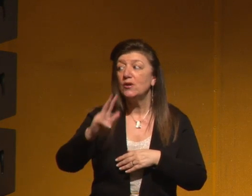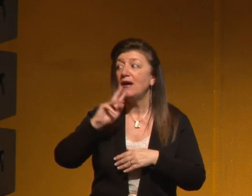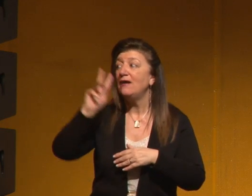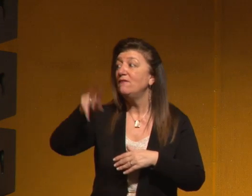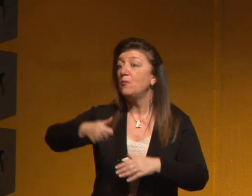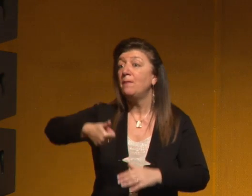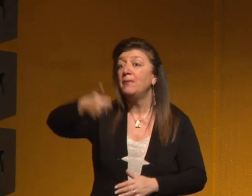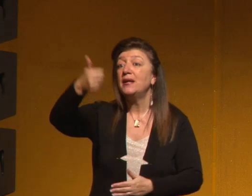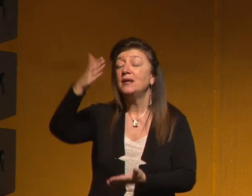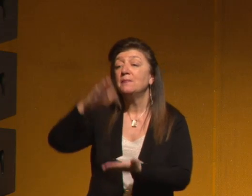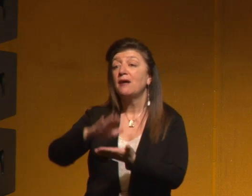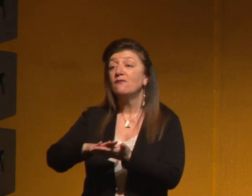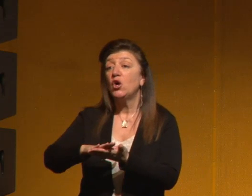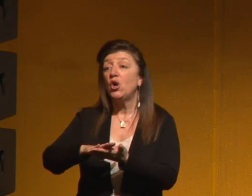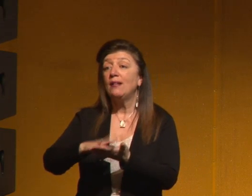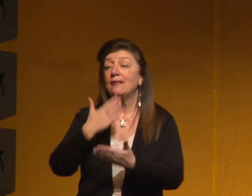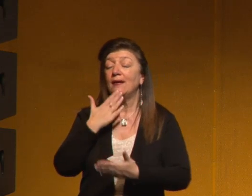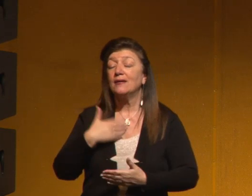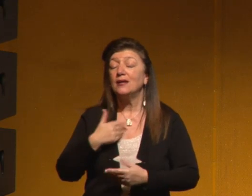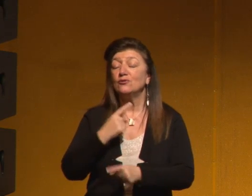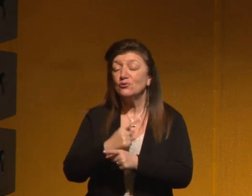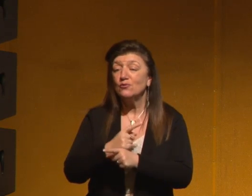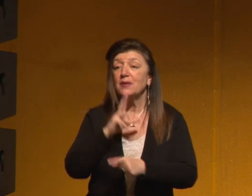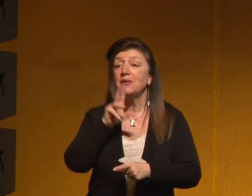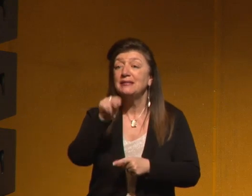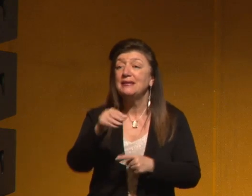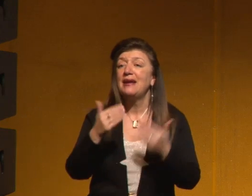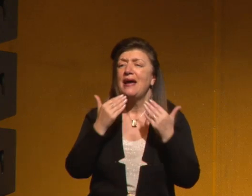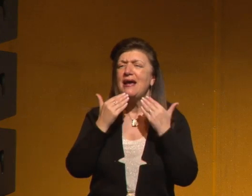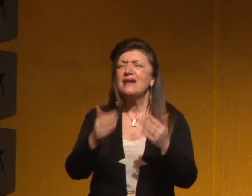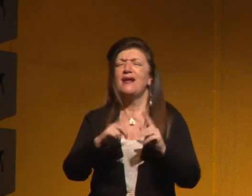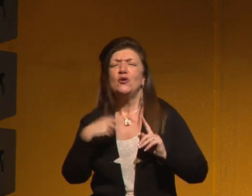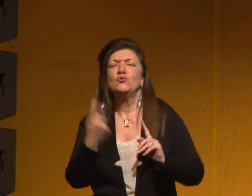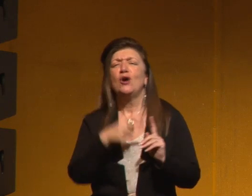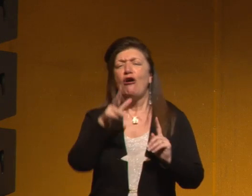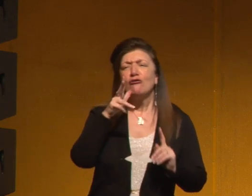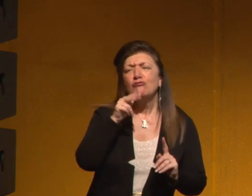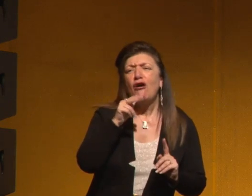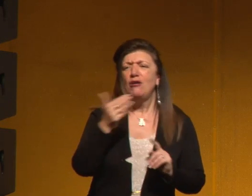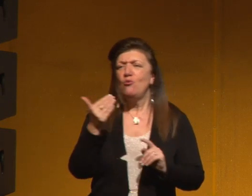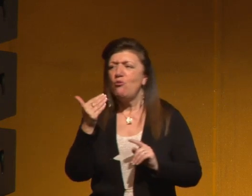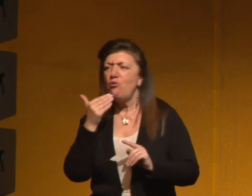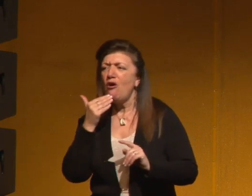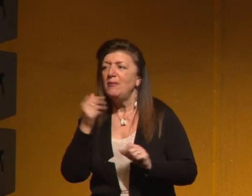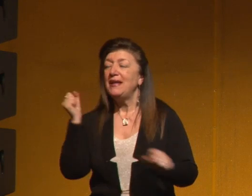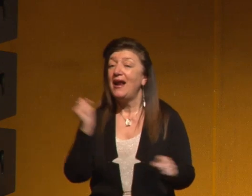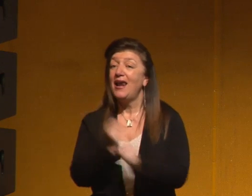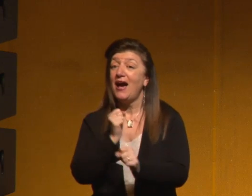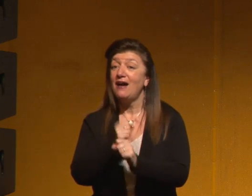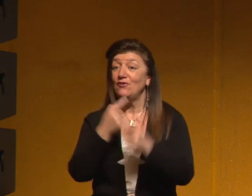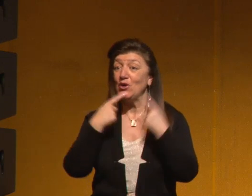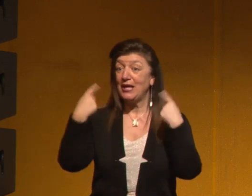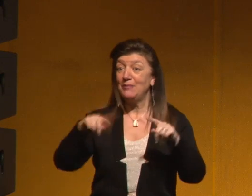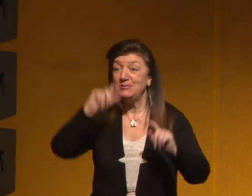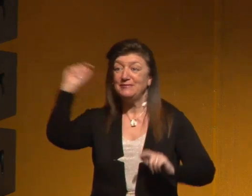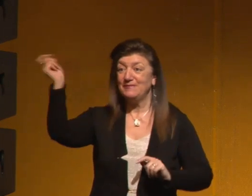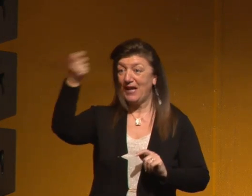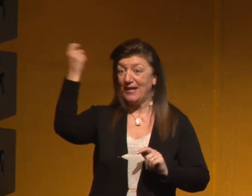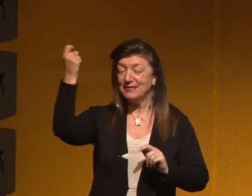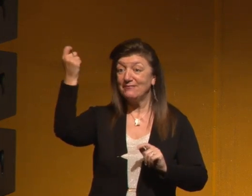dire grazie a tutte le donne e gli uomini che lavorano in questi festival che ci mostrano un paese